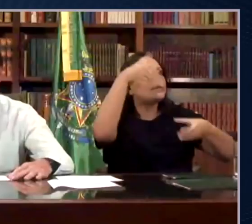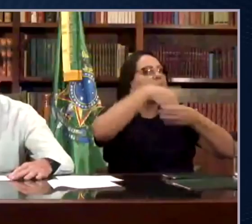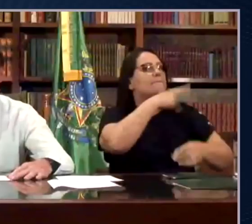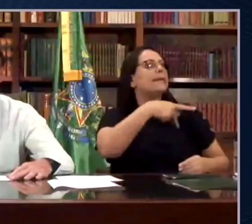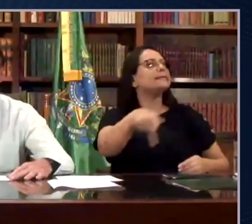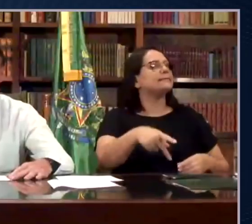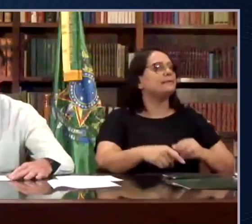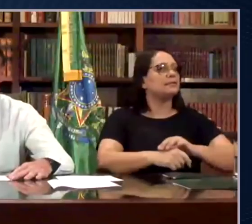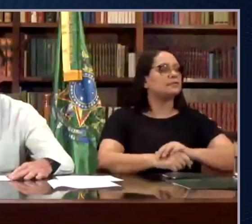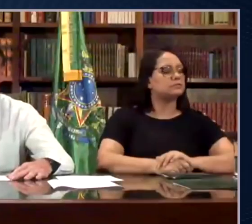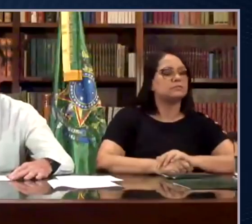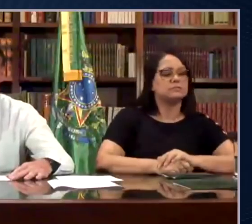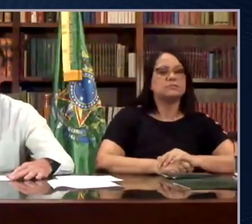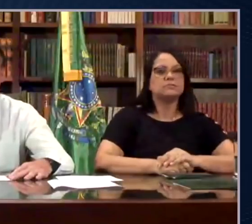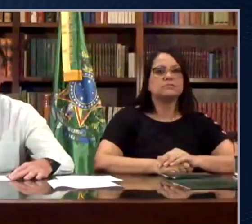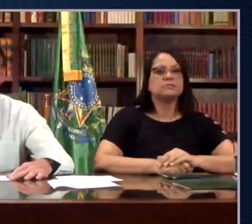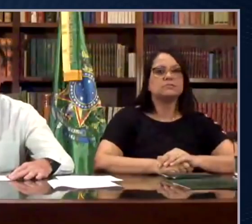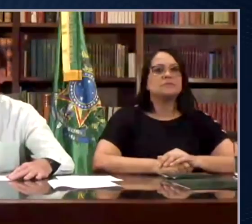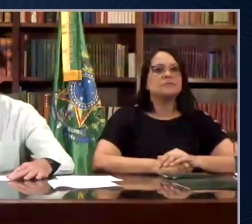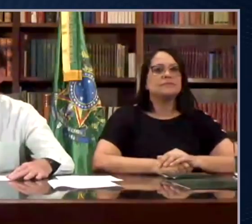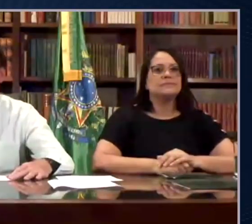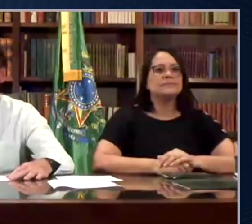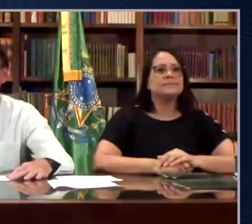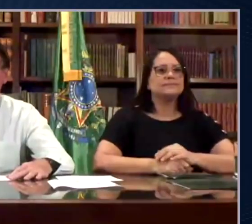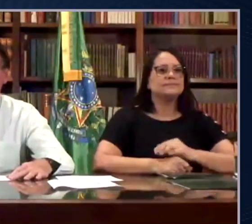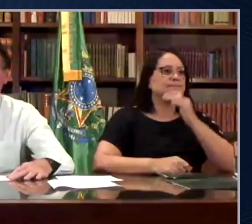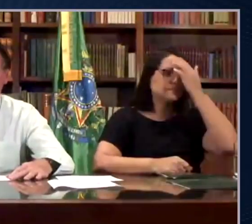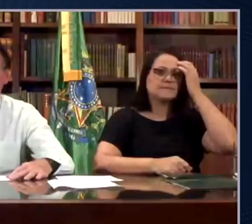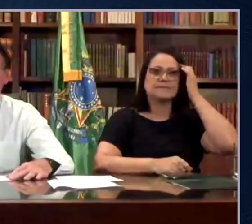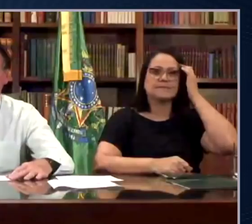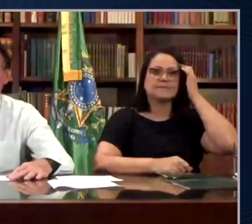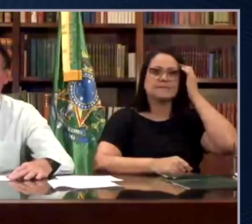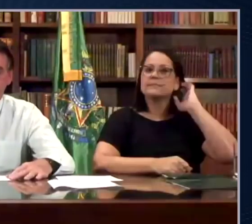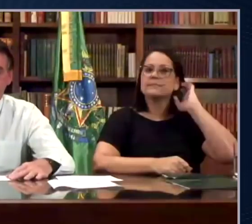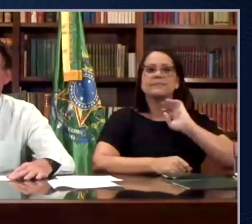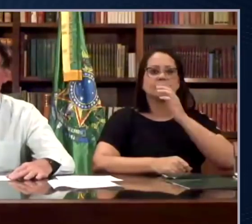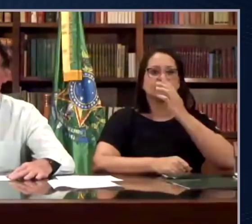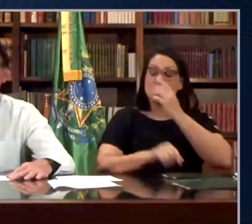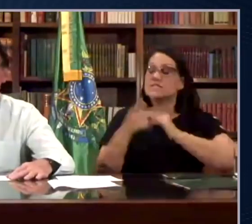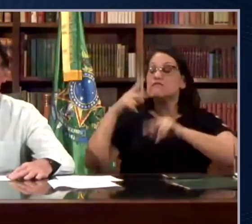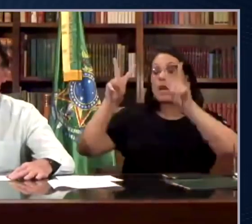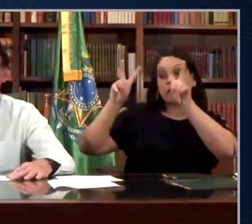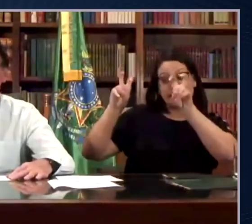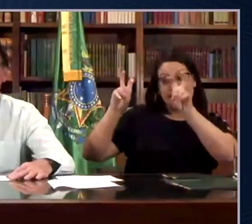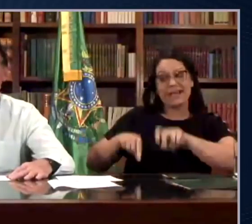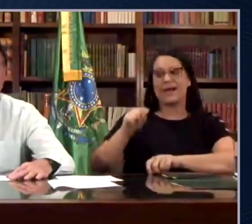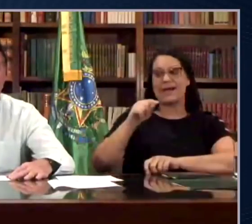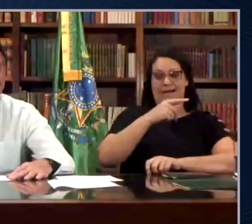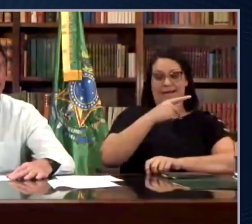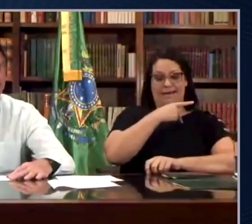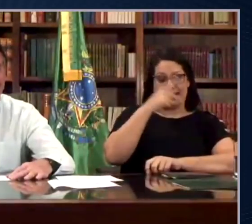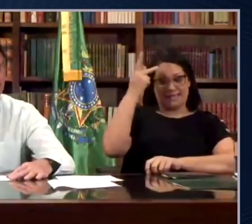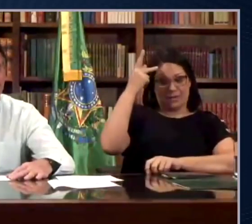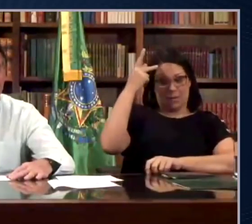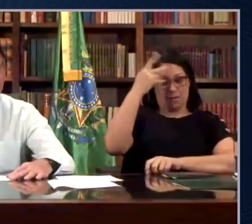presidente, falando no governador de São Paulo, hoje, inclusive, ele compartilhou uma postagem do ex-presidente Lula. Lula citou o governador de